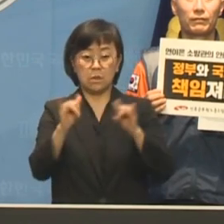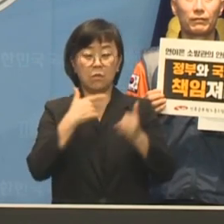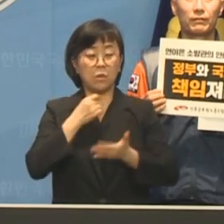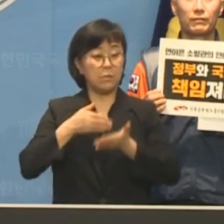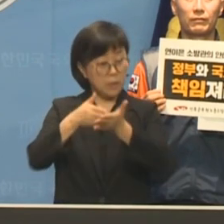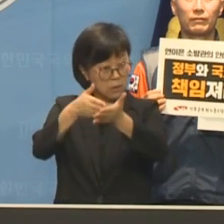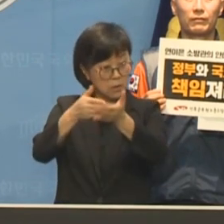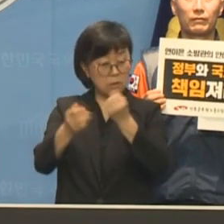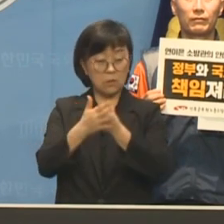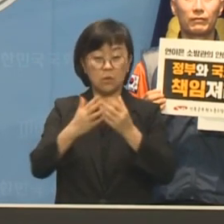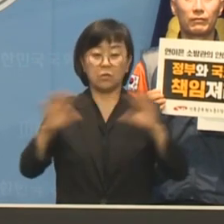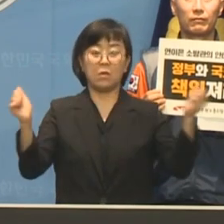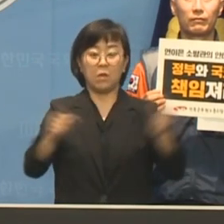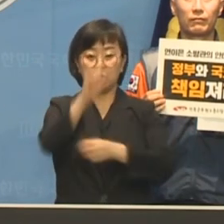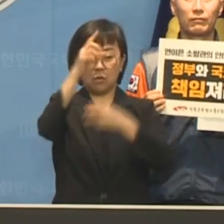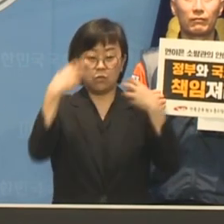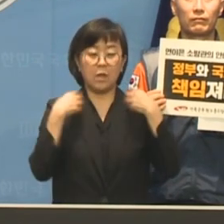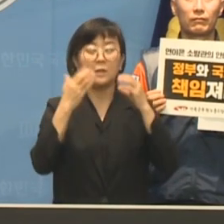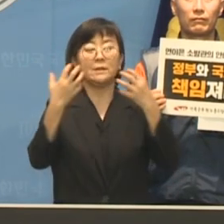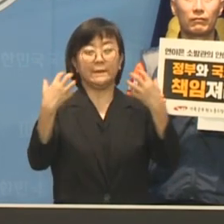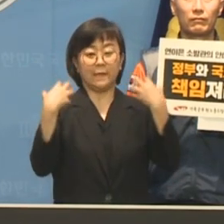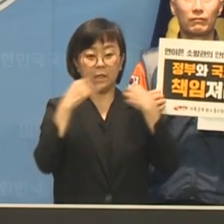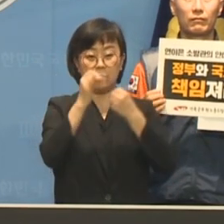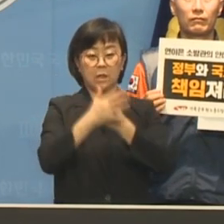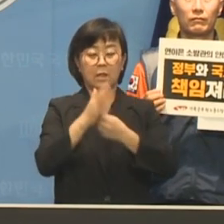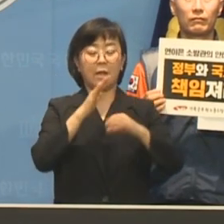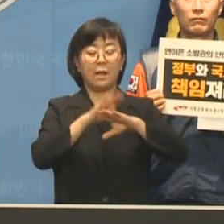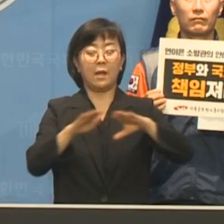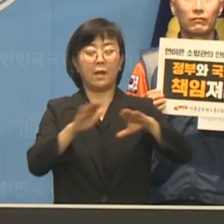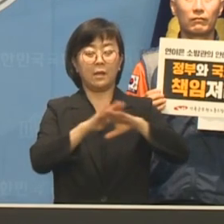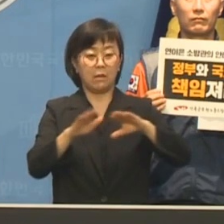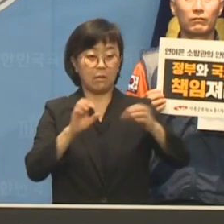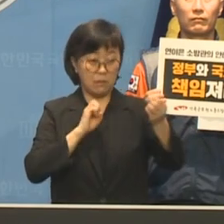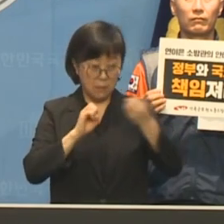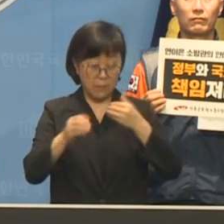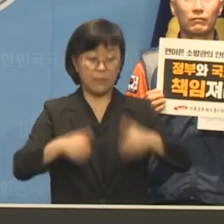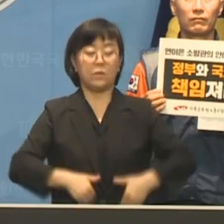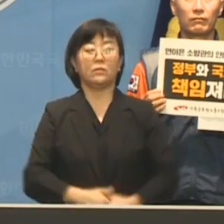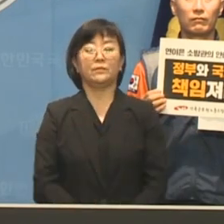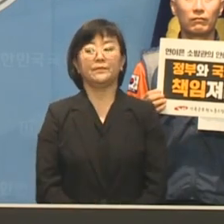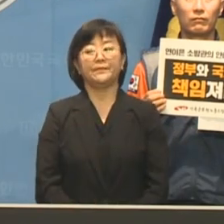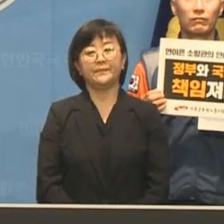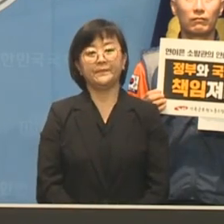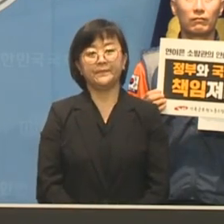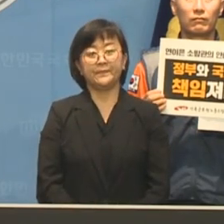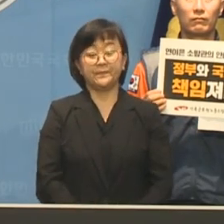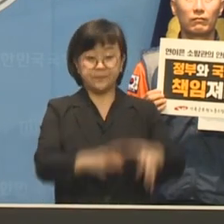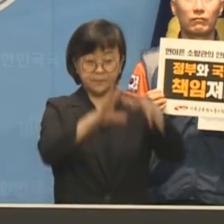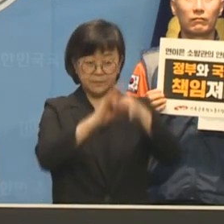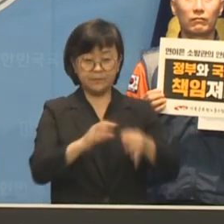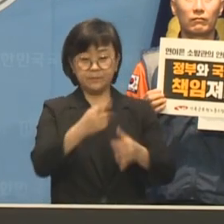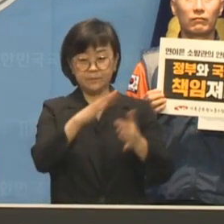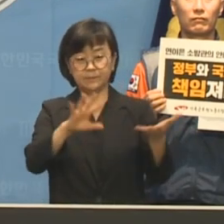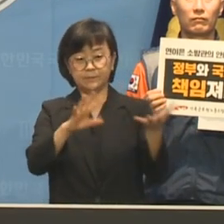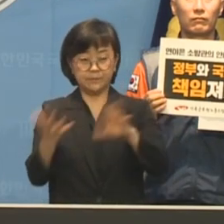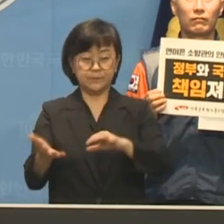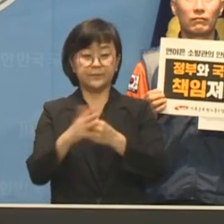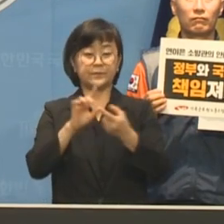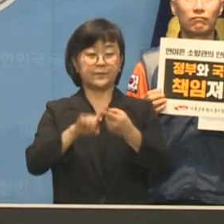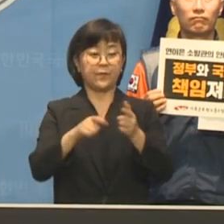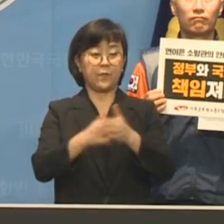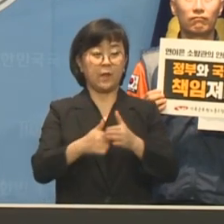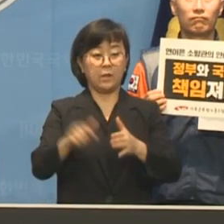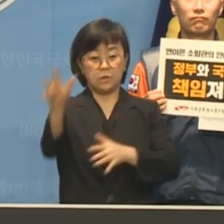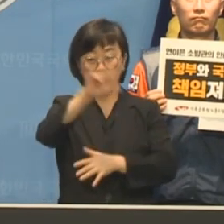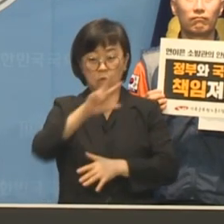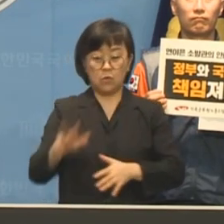요구에 국회와 정부가 책임지고 해답을 찾아와야 할 때입니다. 연이은 소방관의 죽음에